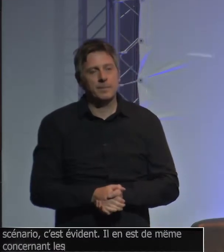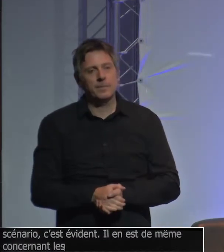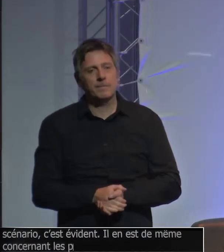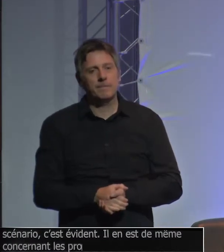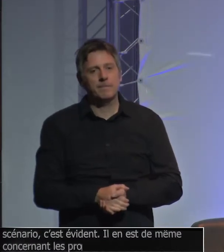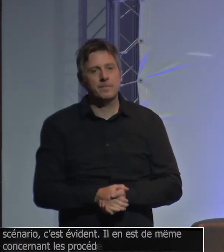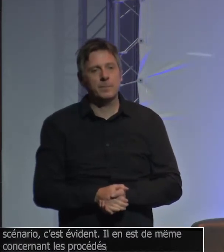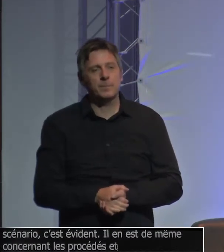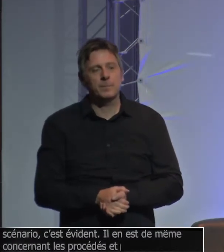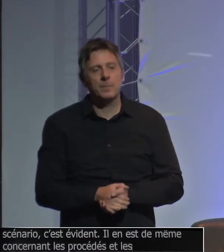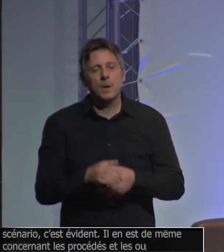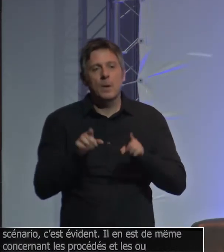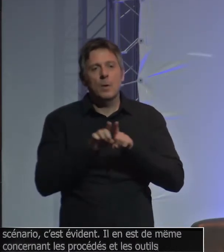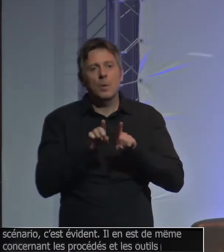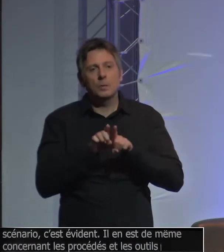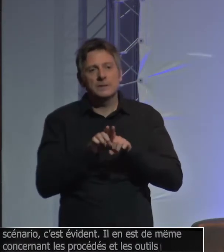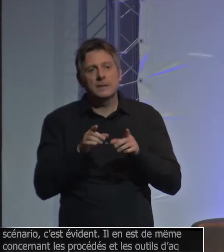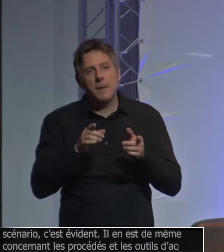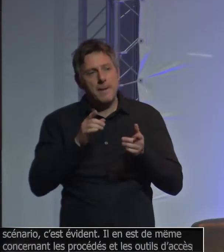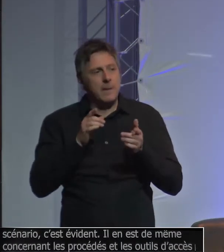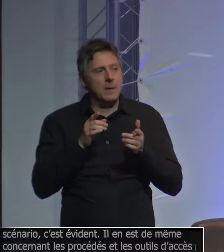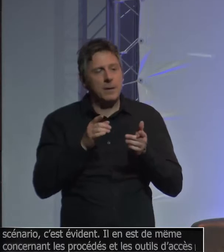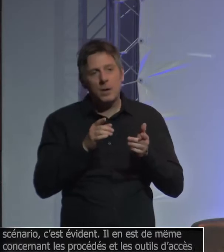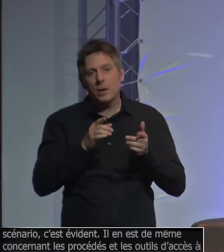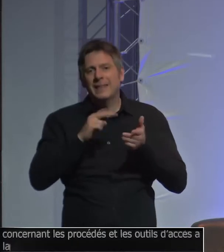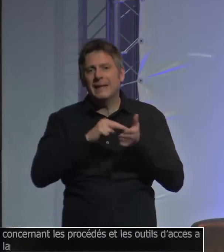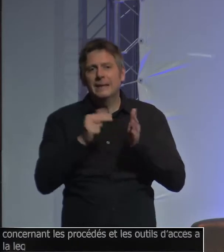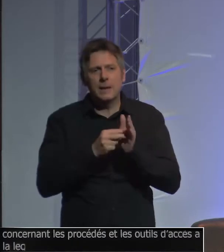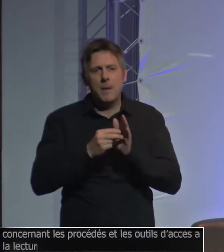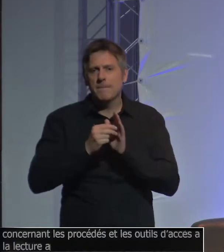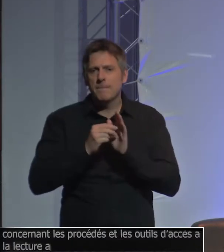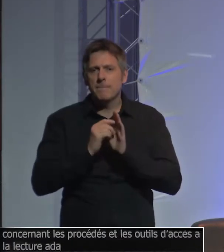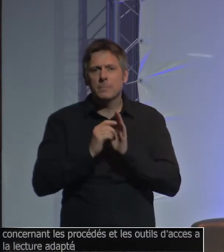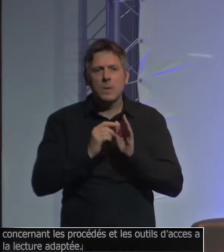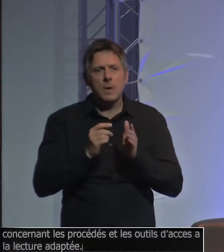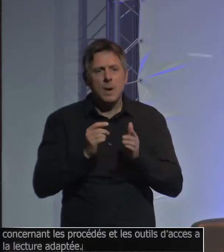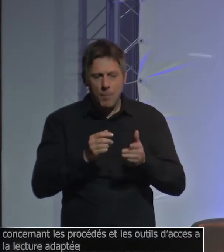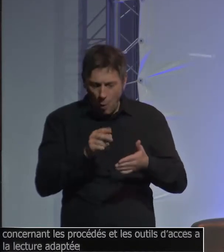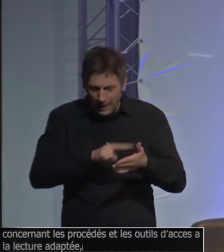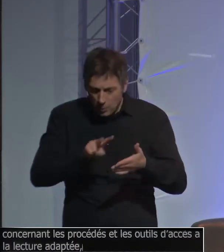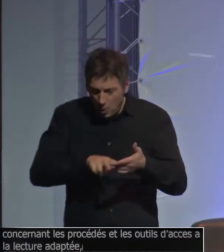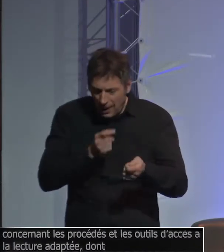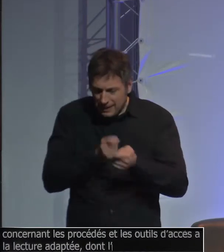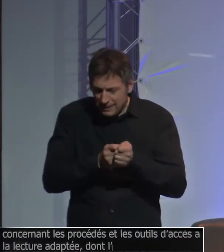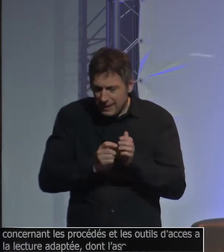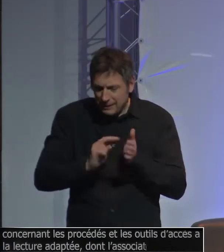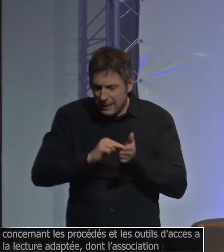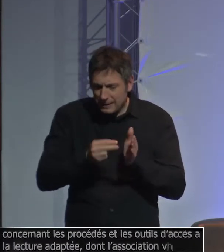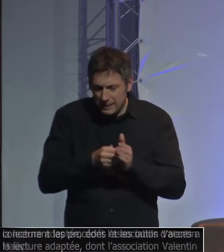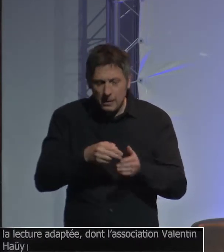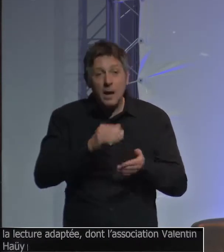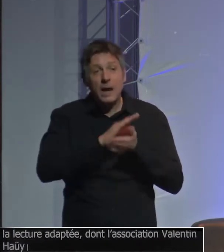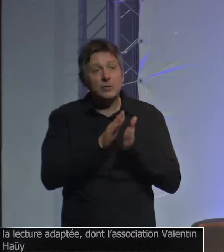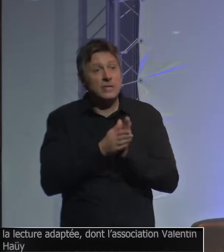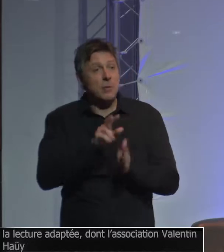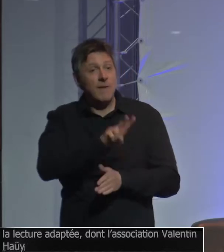les procédés et les outils d'accès à la lecture adaptée, dont l'association